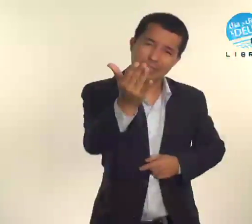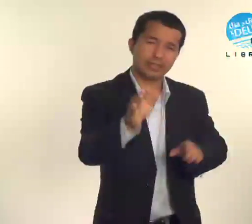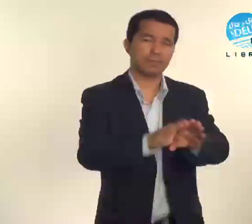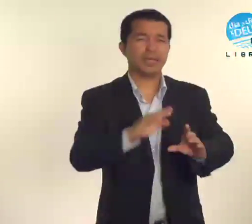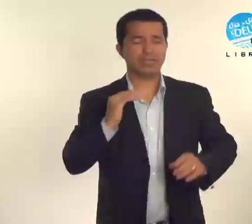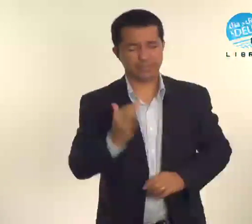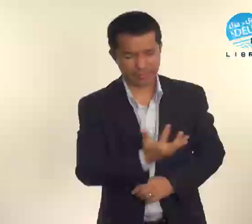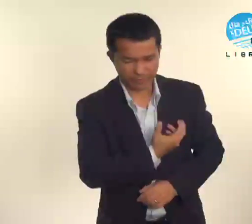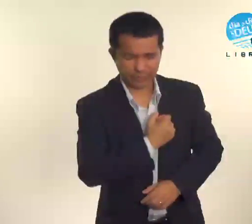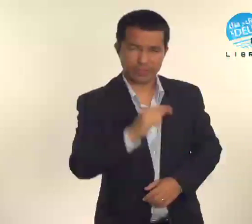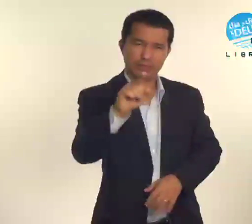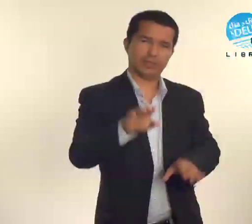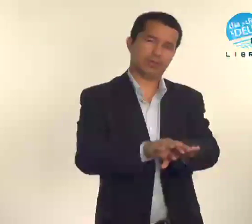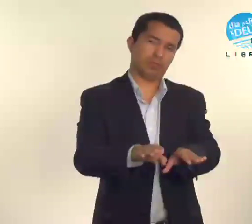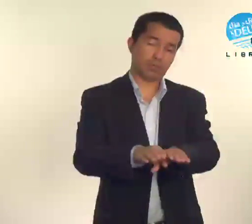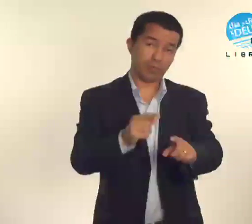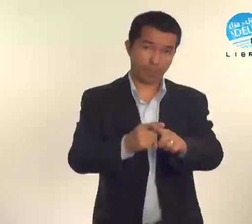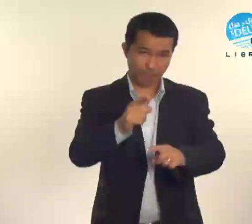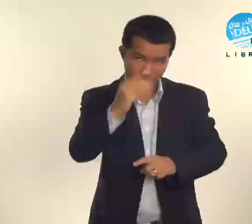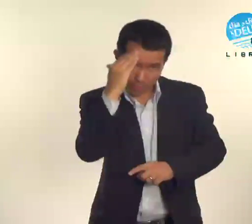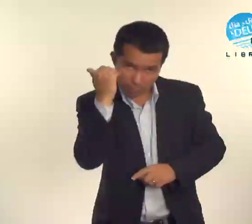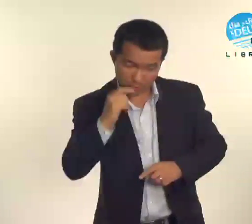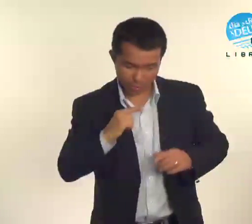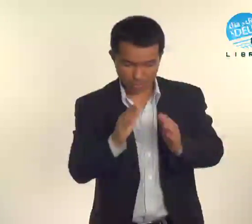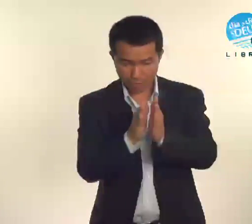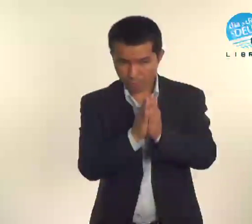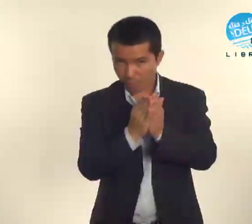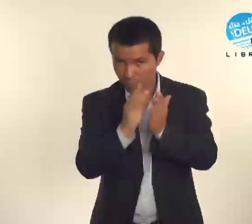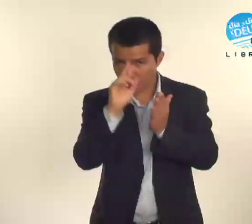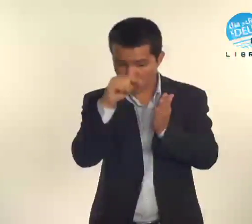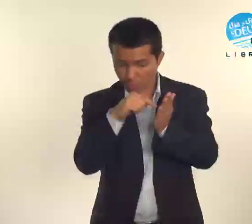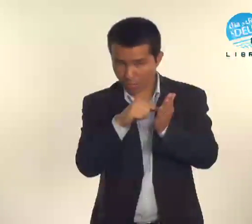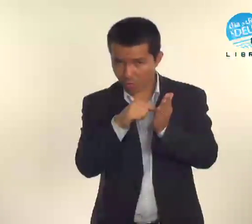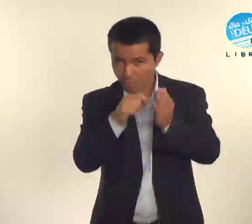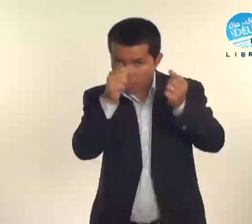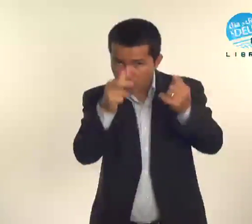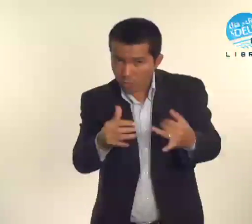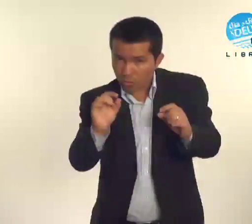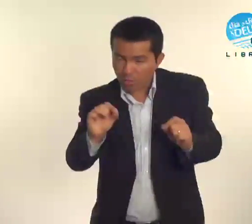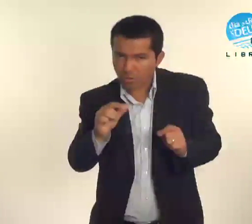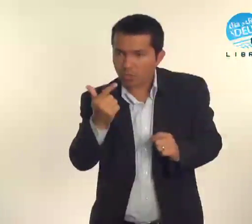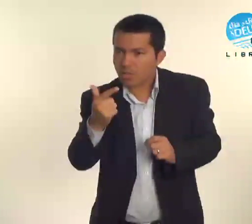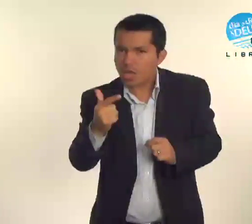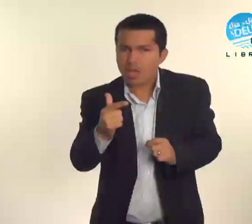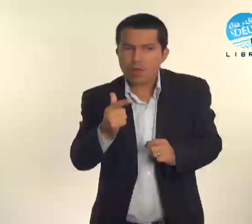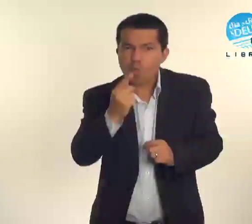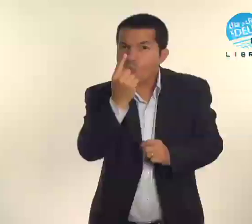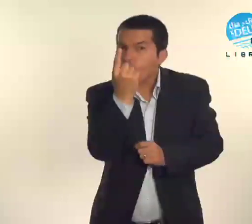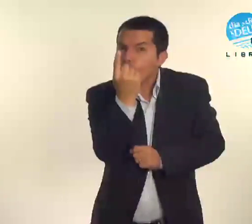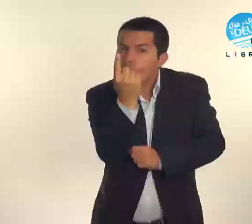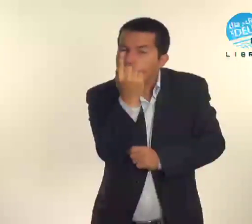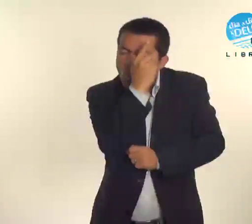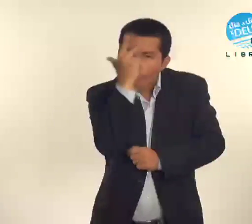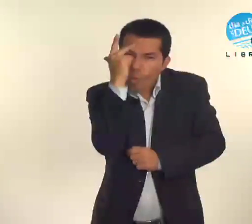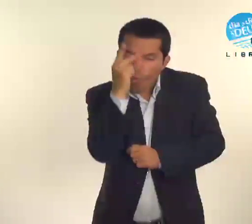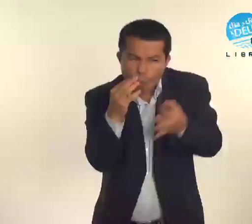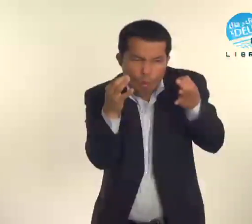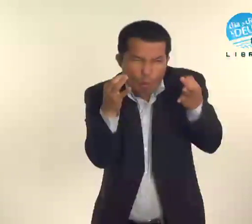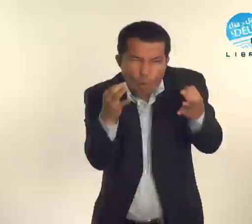Bíblia diz que não tem uma pessoa na face da terra que seja justa por si mesma, que não precise